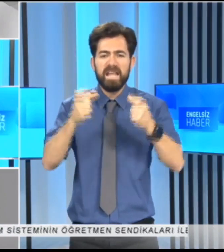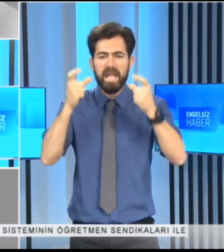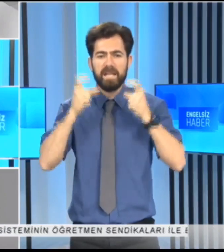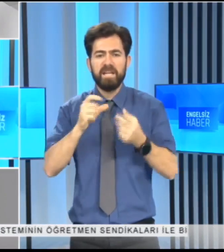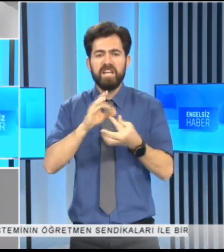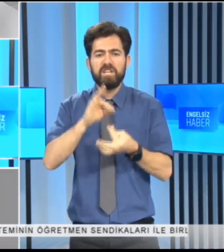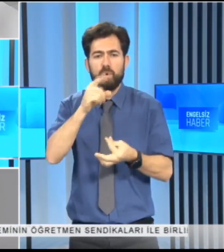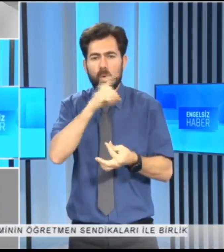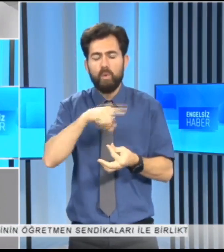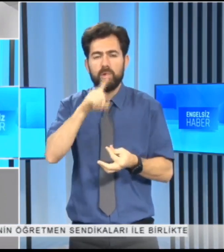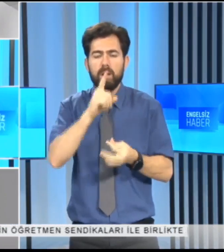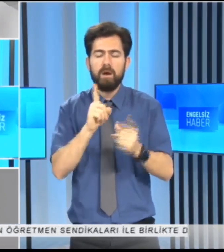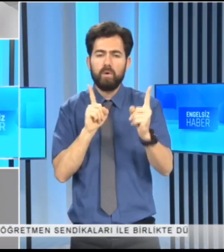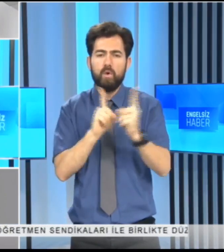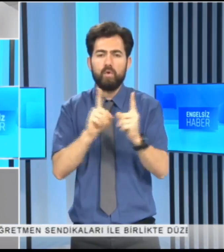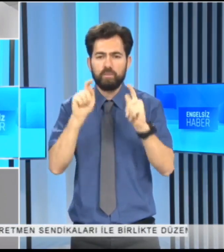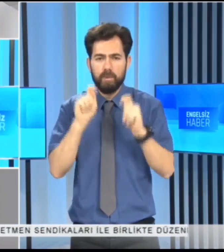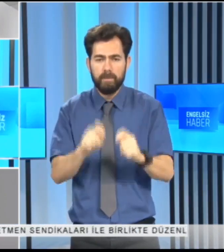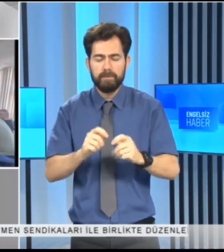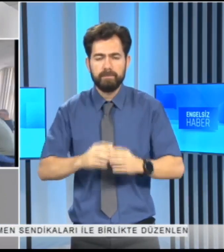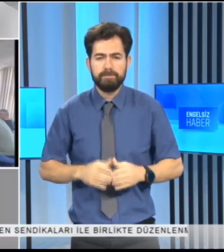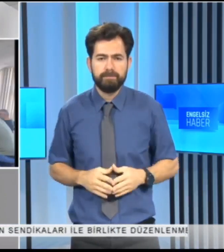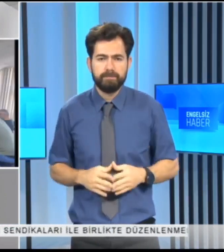yetkililerini kabul ederek görüştü.